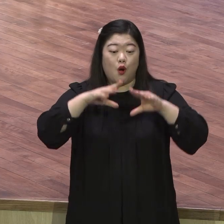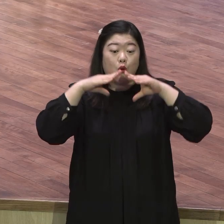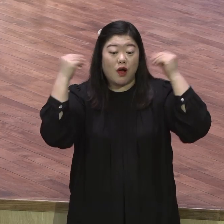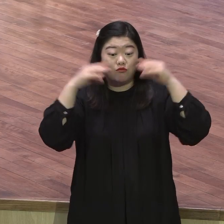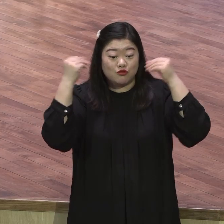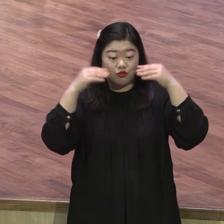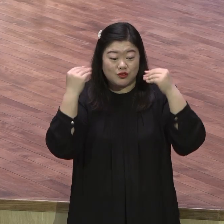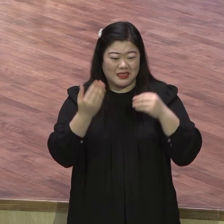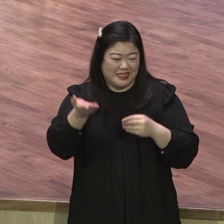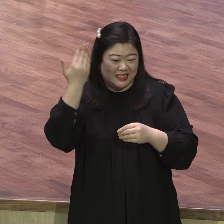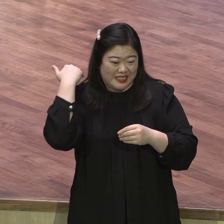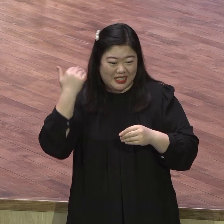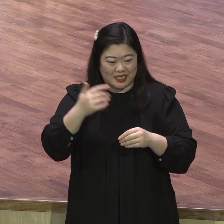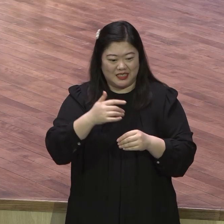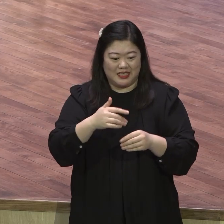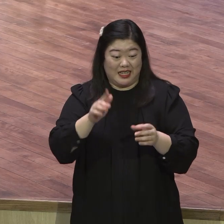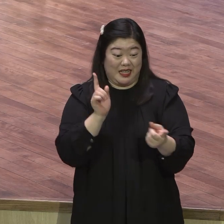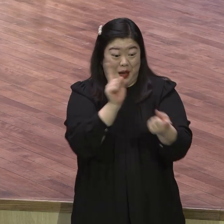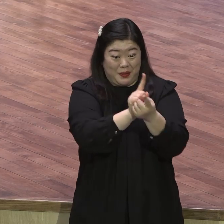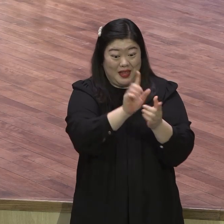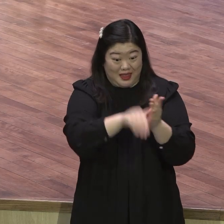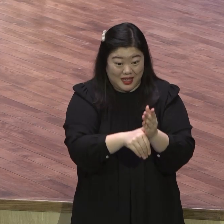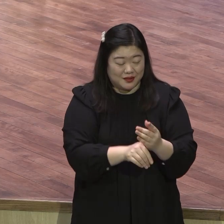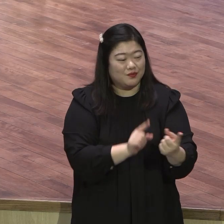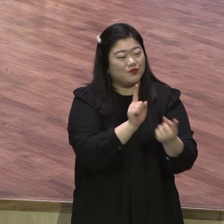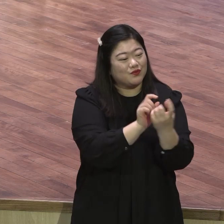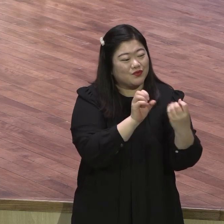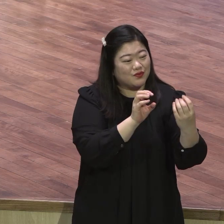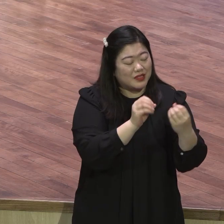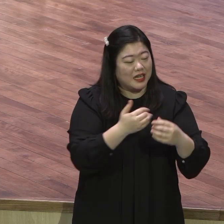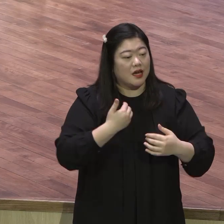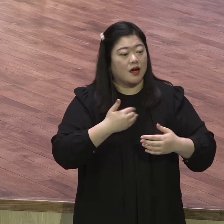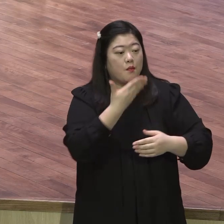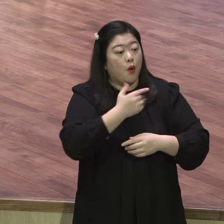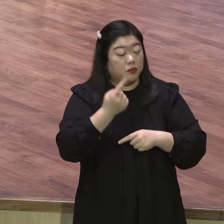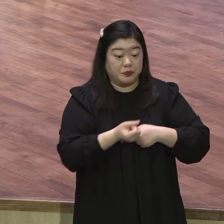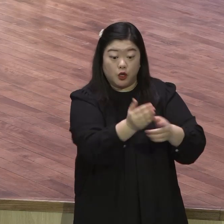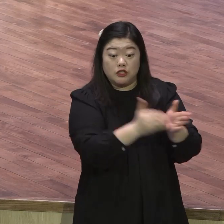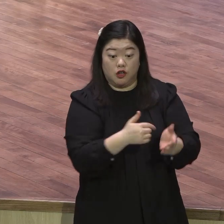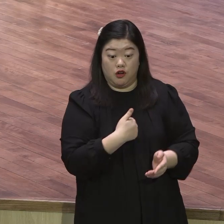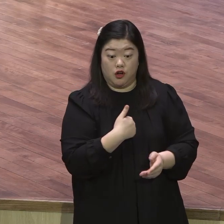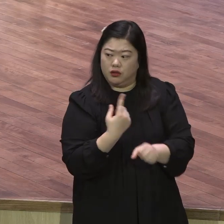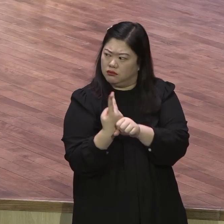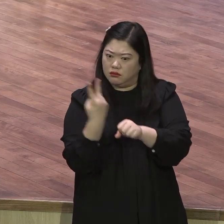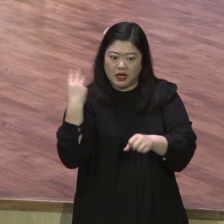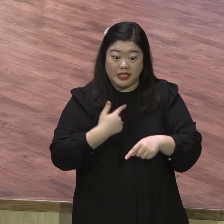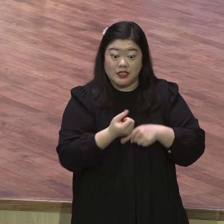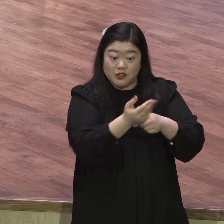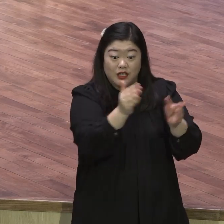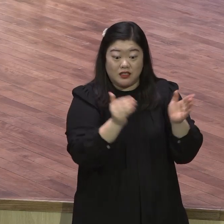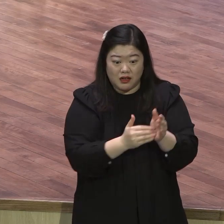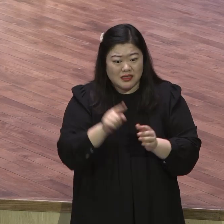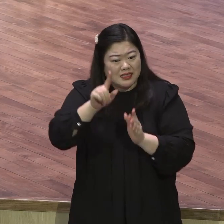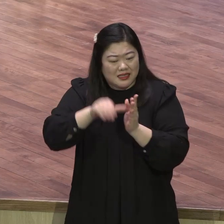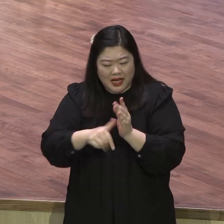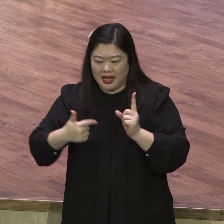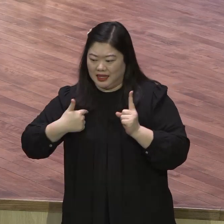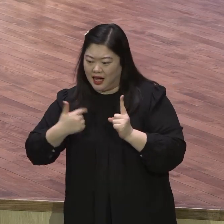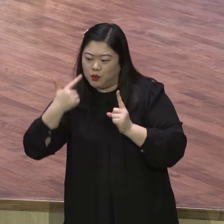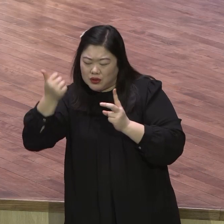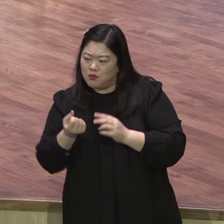믿었어요. 나는 칼같은 사람 아니오. 그렇게 오랫동안 그 목사들하고 같이 막 운동하고